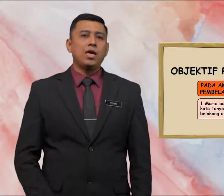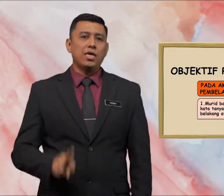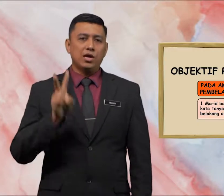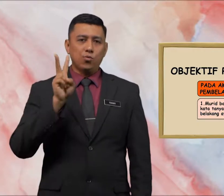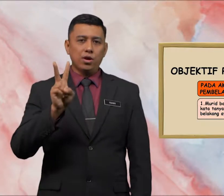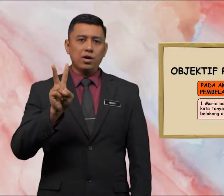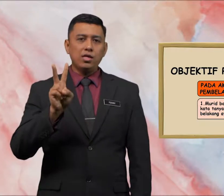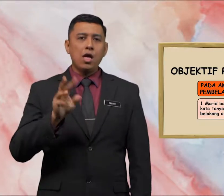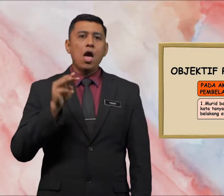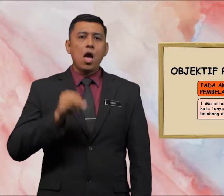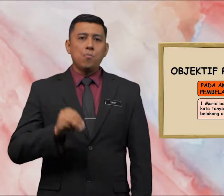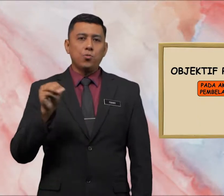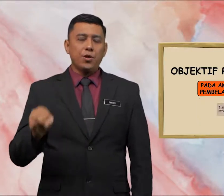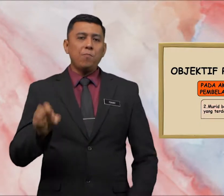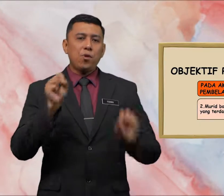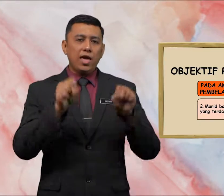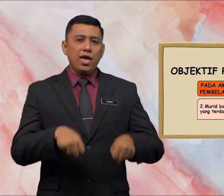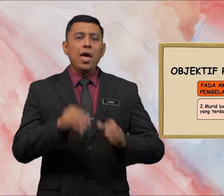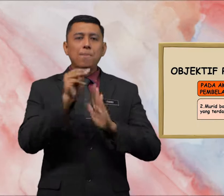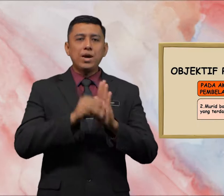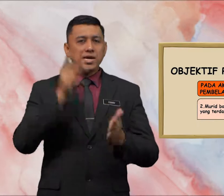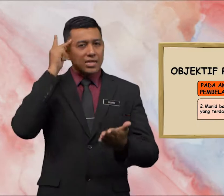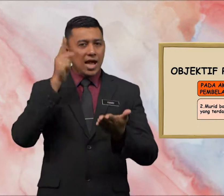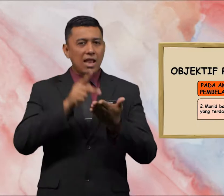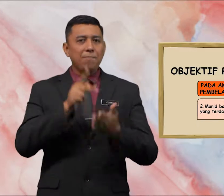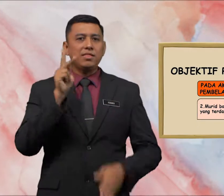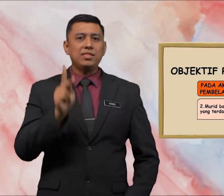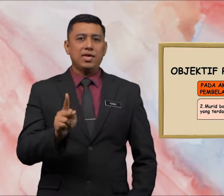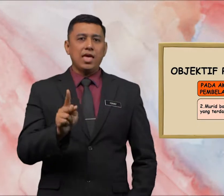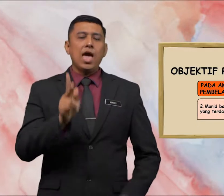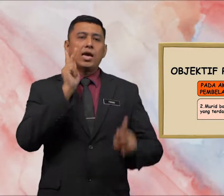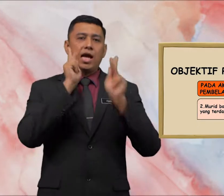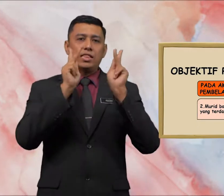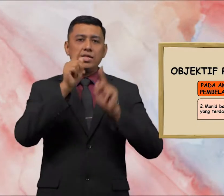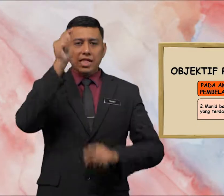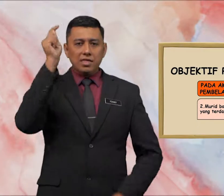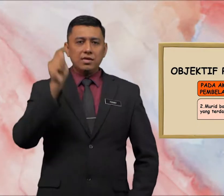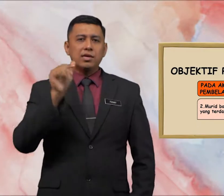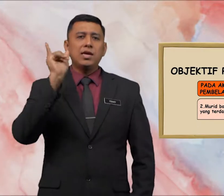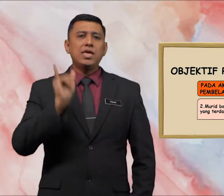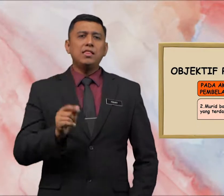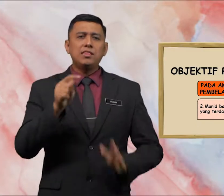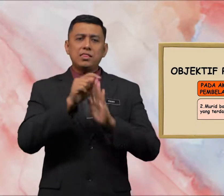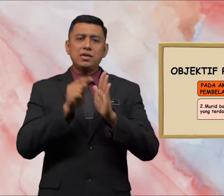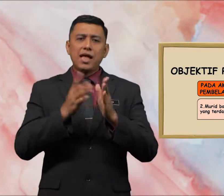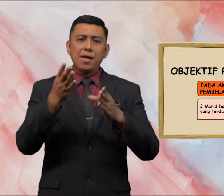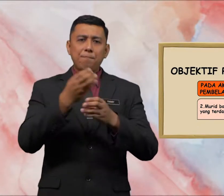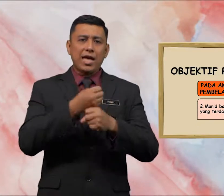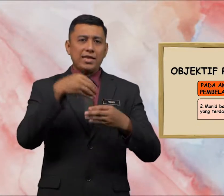Yang kedua, murid boleh mengenal pasti kata tanya yang terdapat